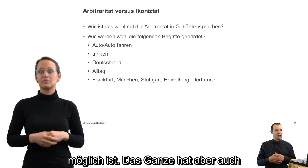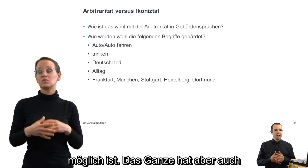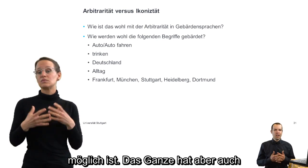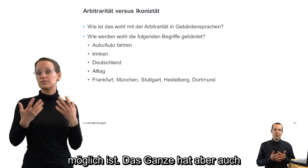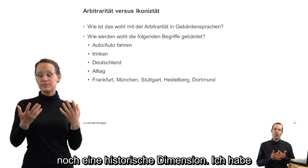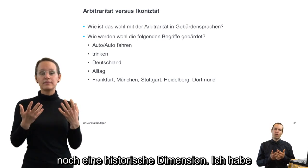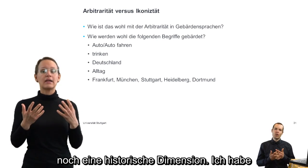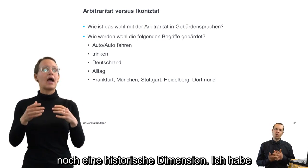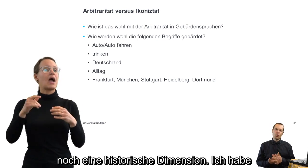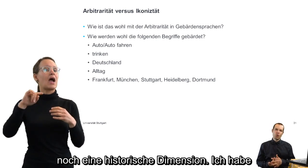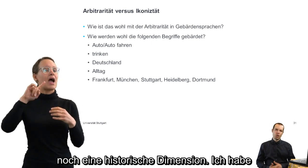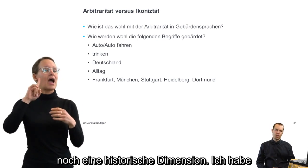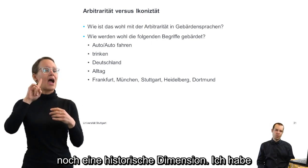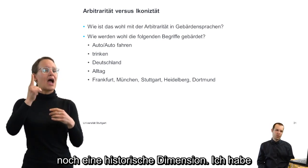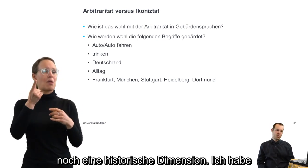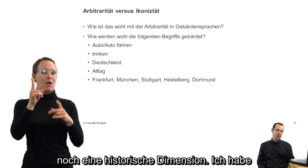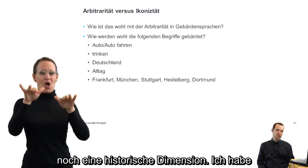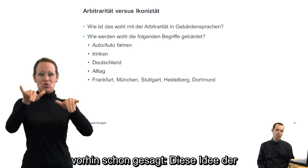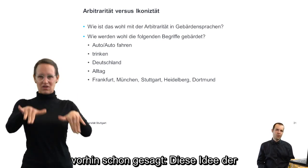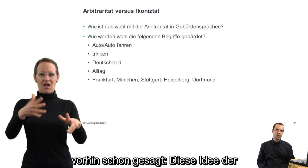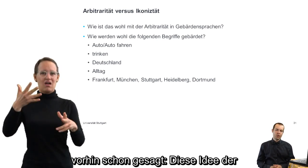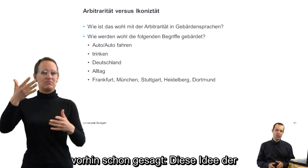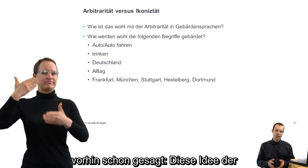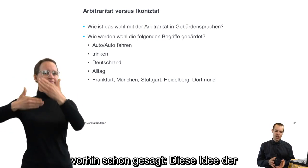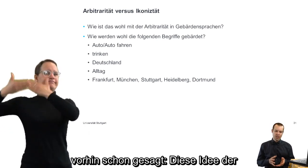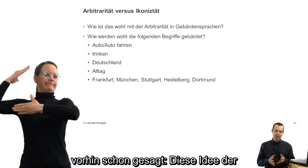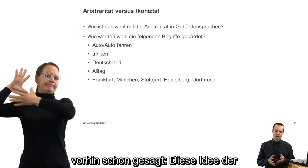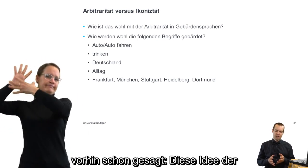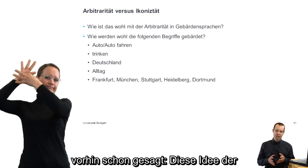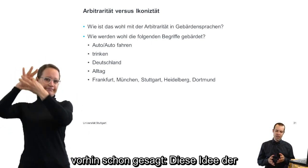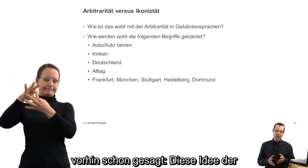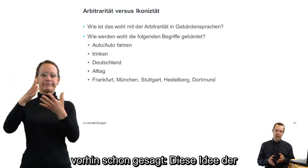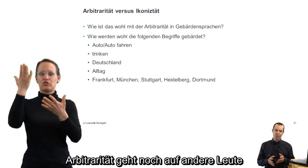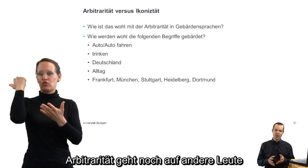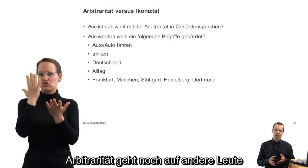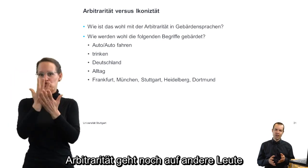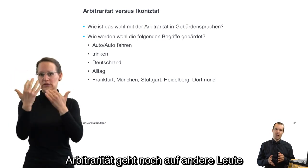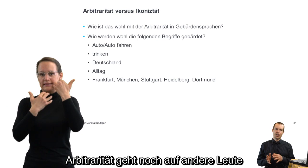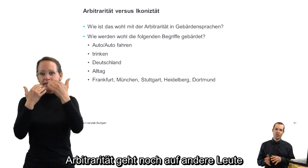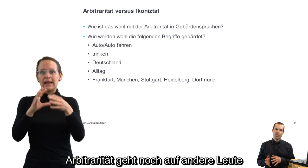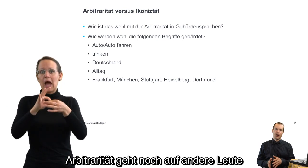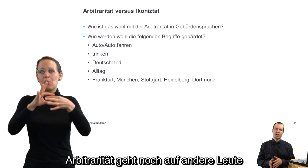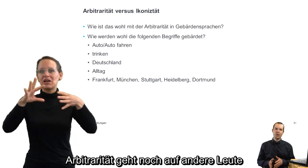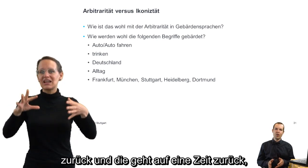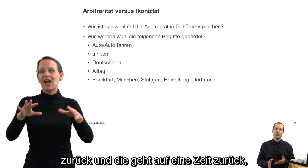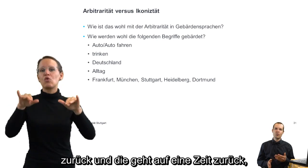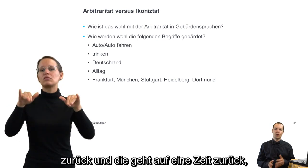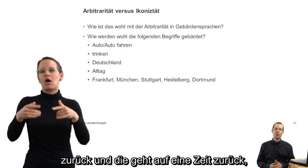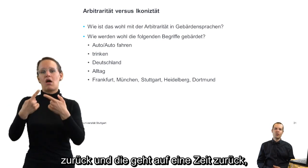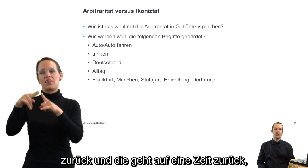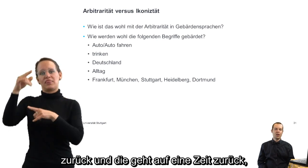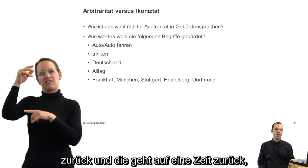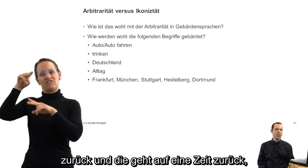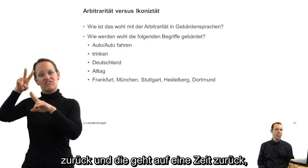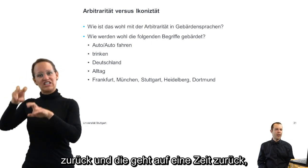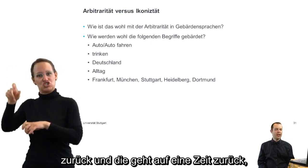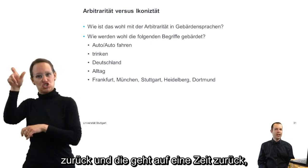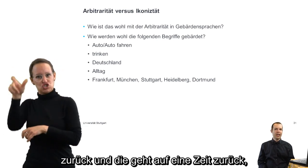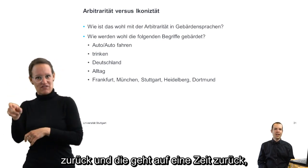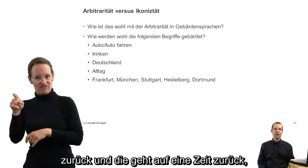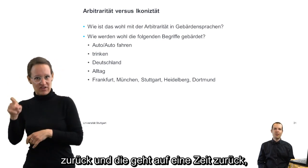Das Ganze hat aber auch noch eine historische Dimension. Ich habe Ihnen vorhin schon gesagt, diese Idee der Arbitrarität geht noch auf andere Leute zurück. Und die